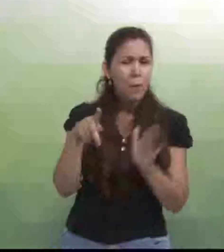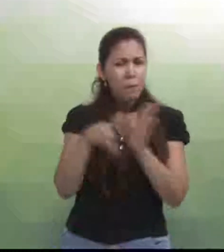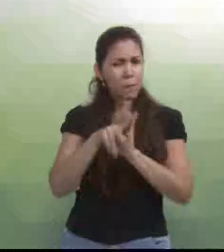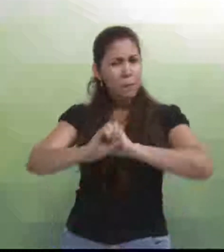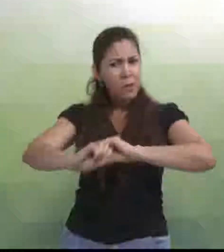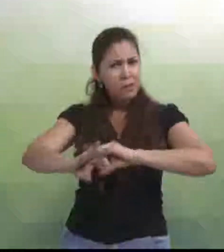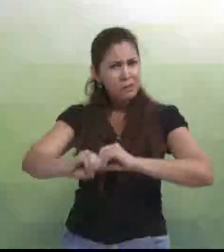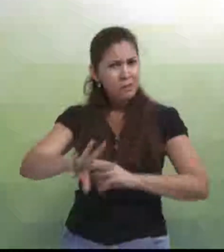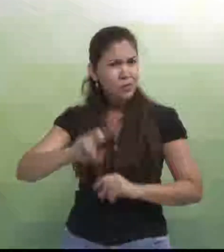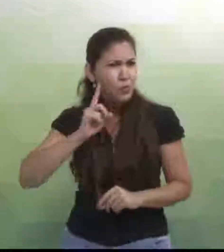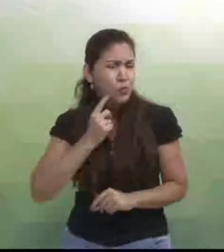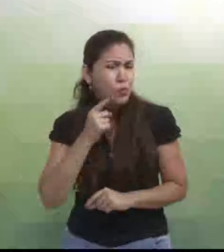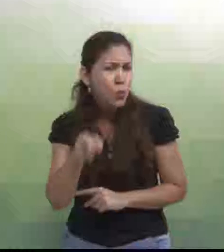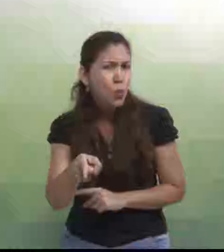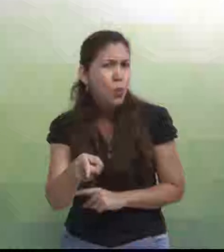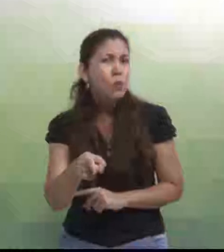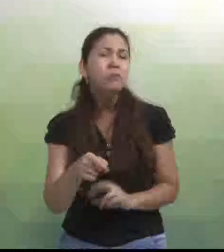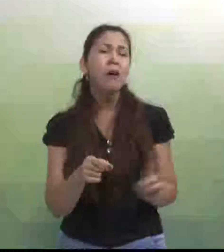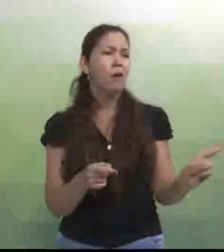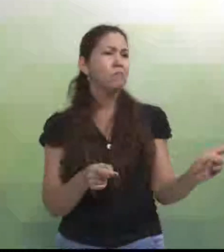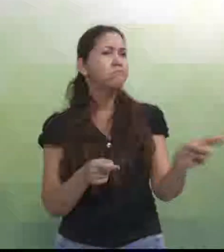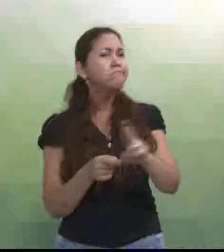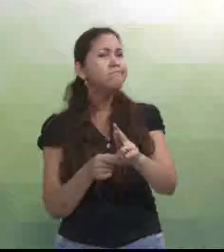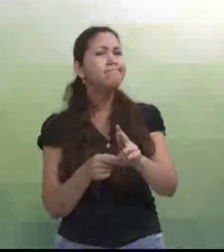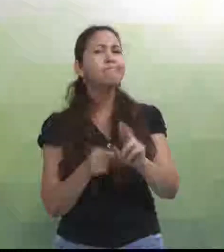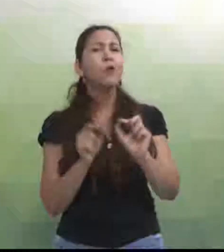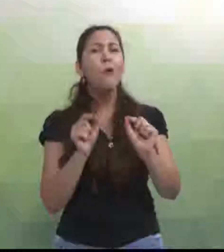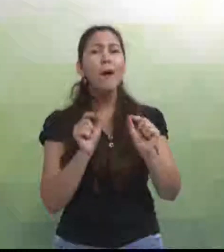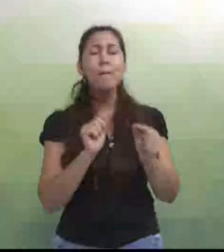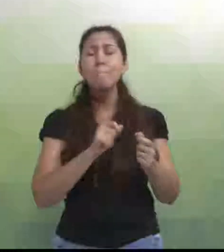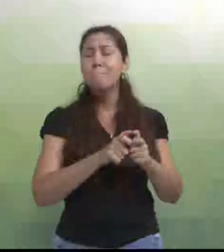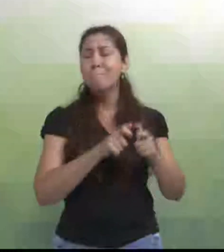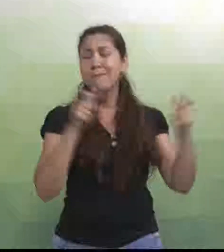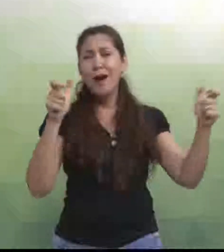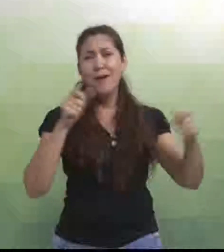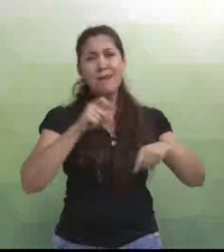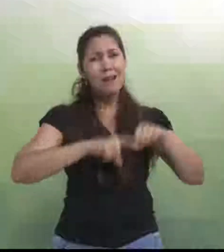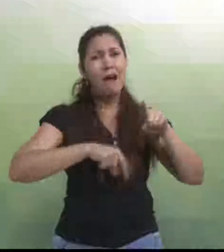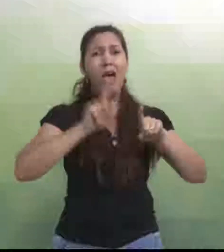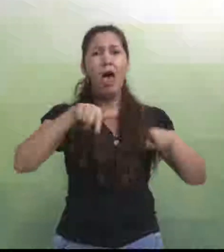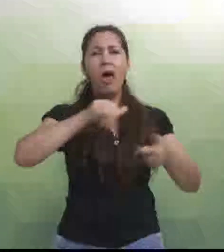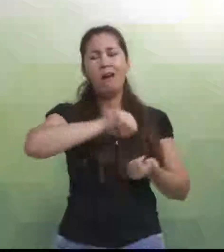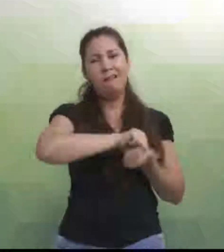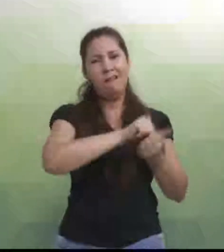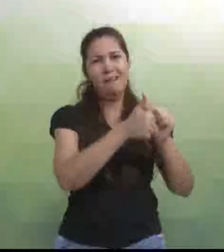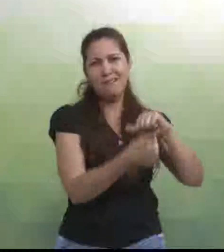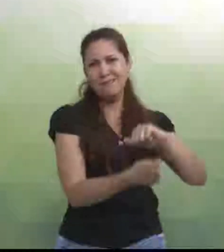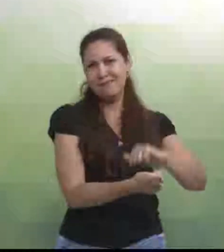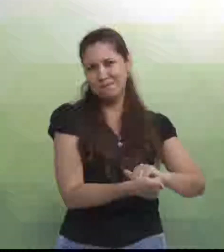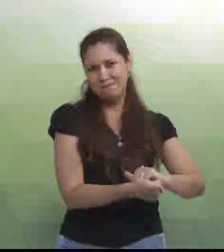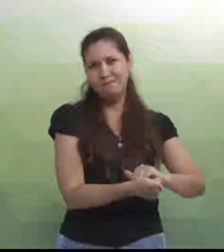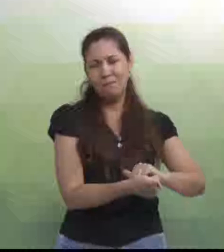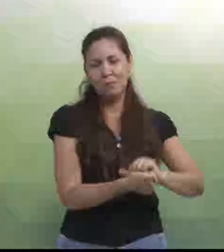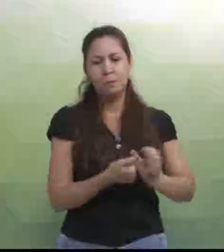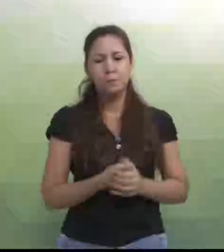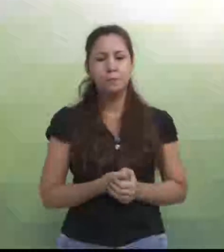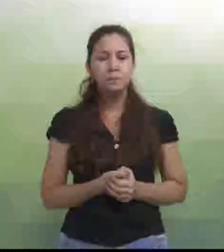que a maioria dos materiais são adaptados. E o que isso significa? Que,